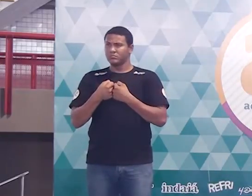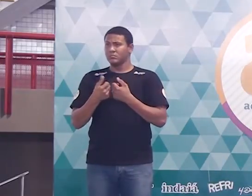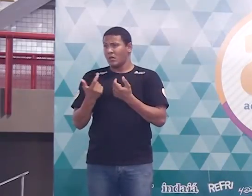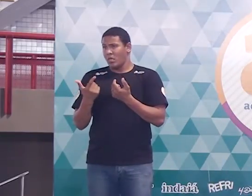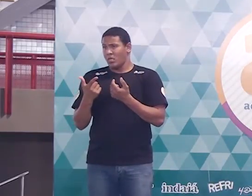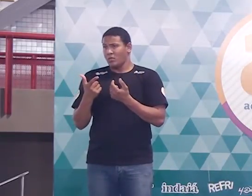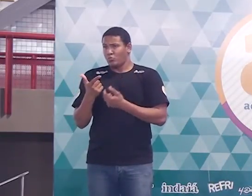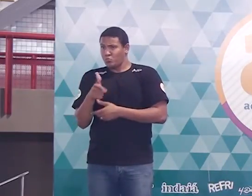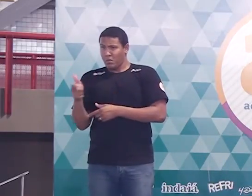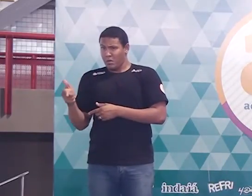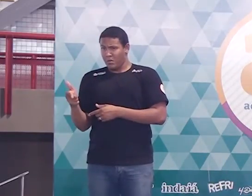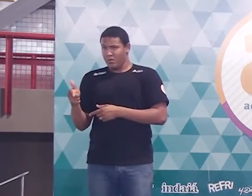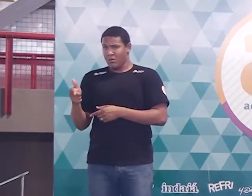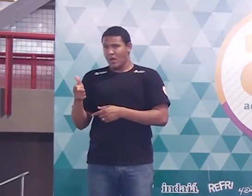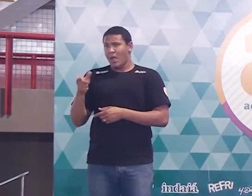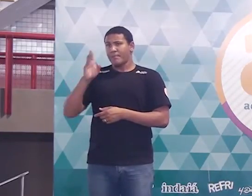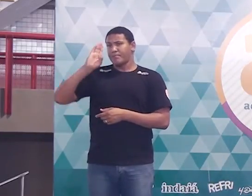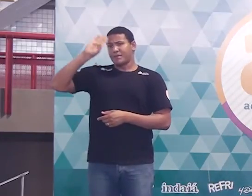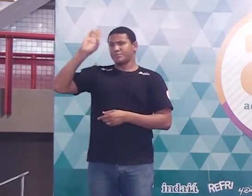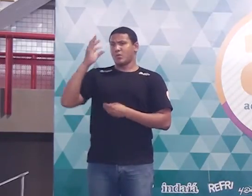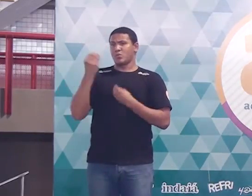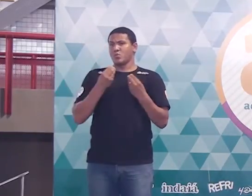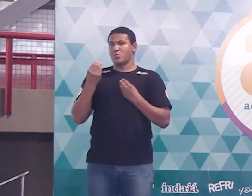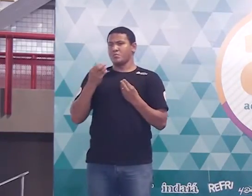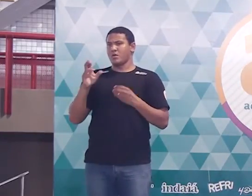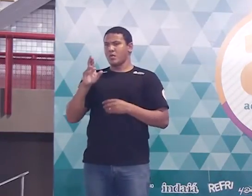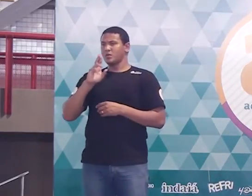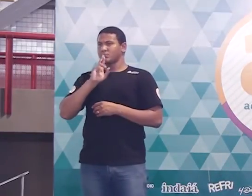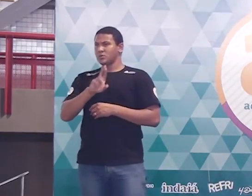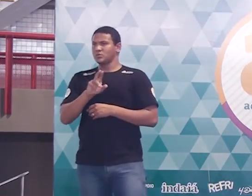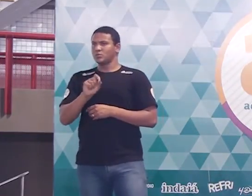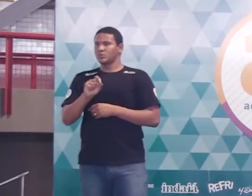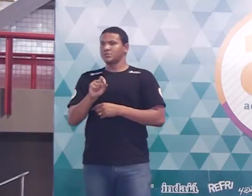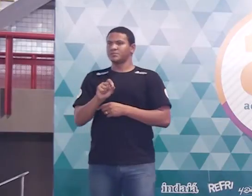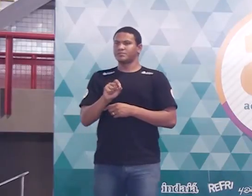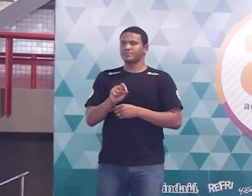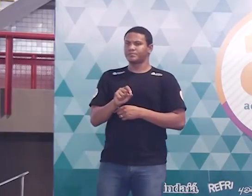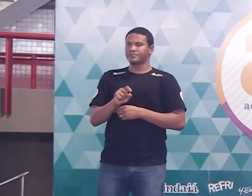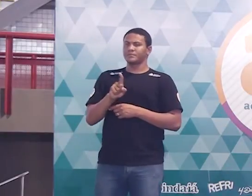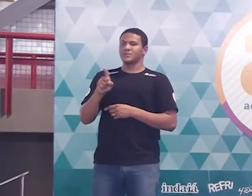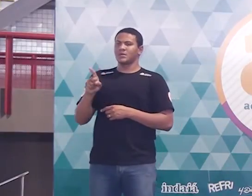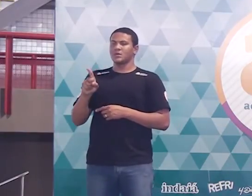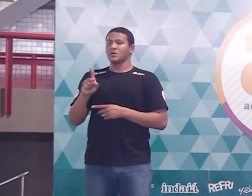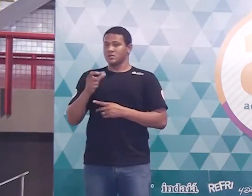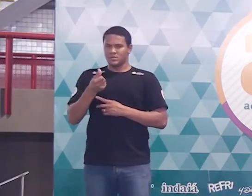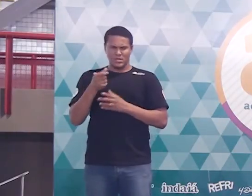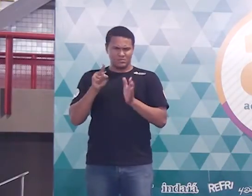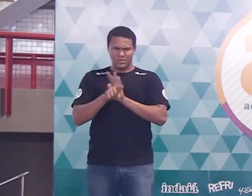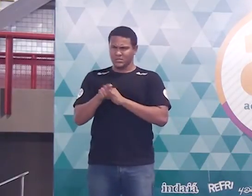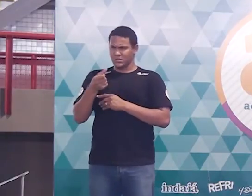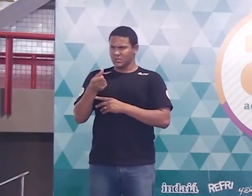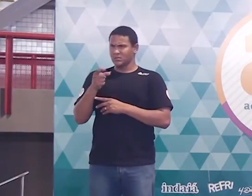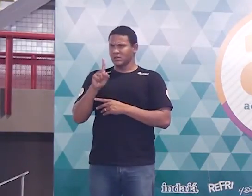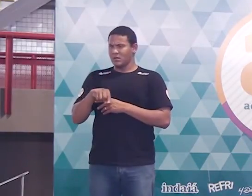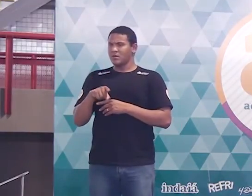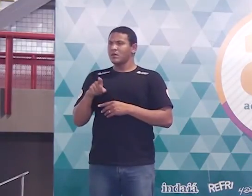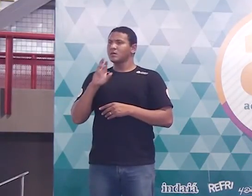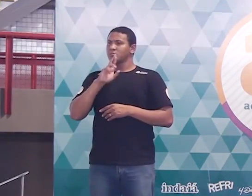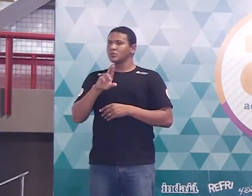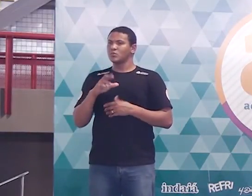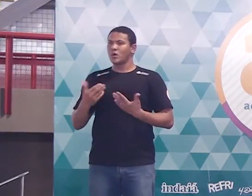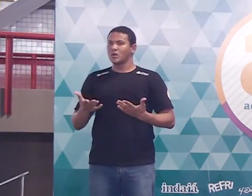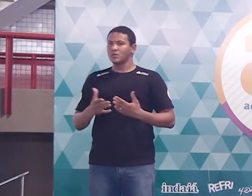principal alternativa para resolver essa nossa questão aí, a questão de número 6, né? Questão de número 6, qual seria a